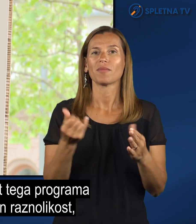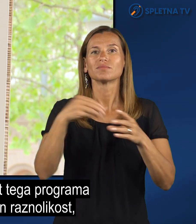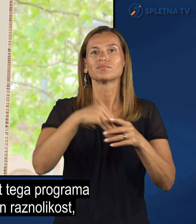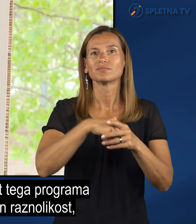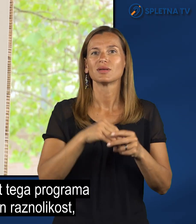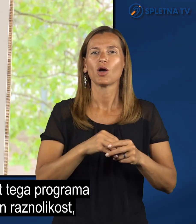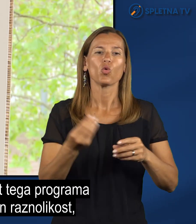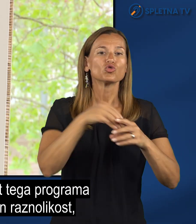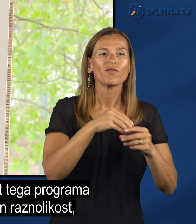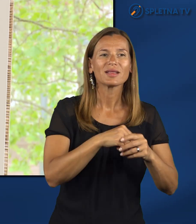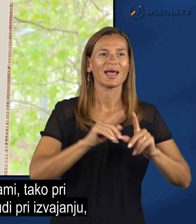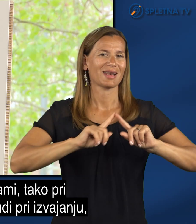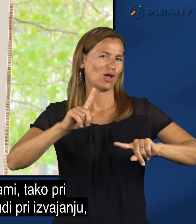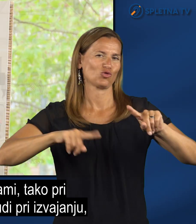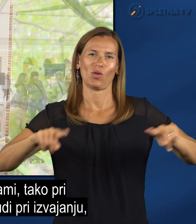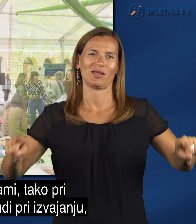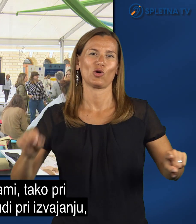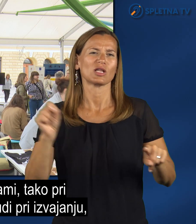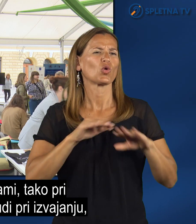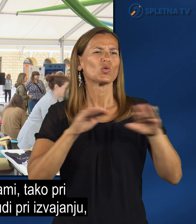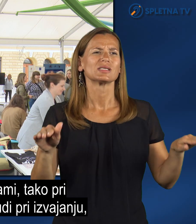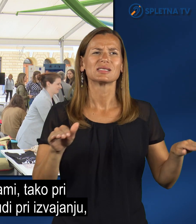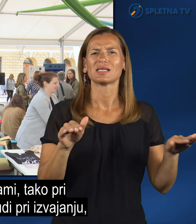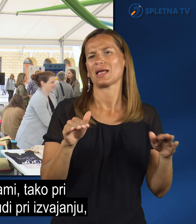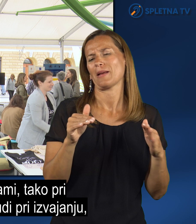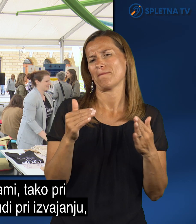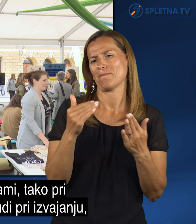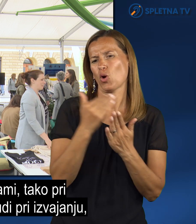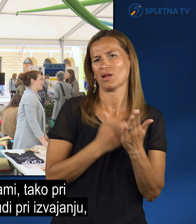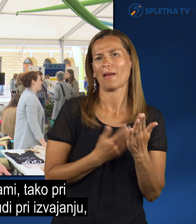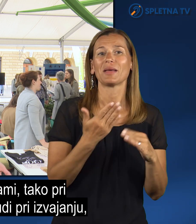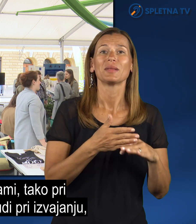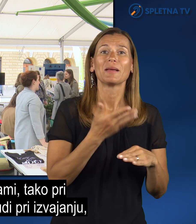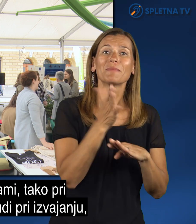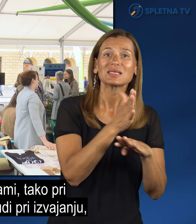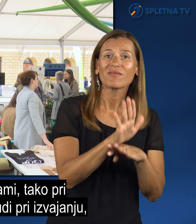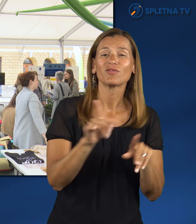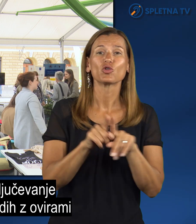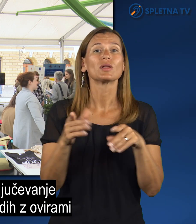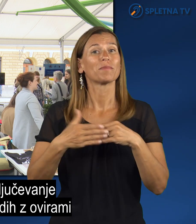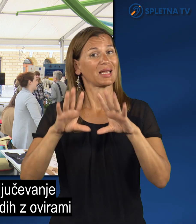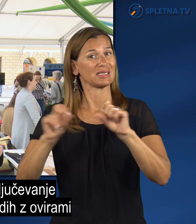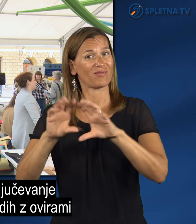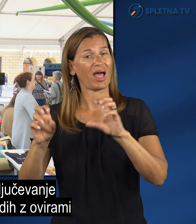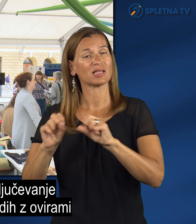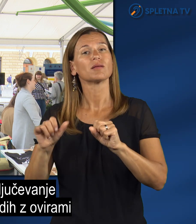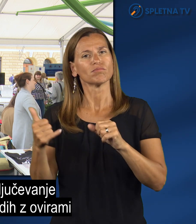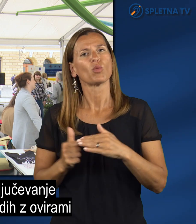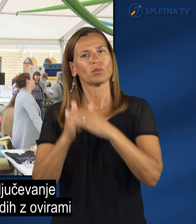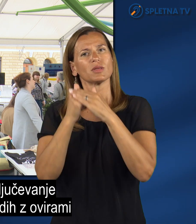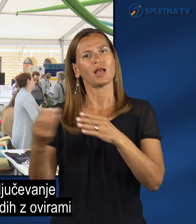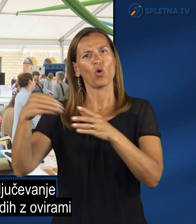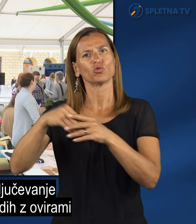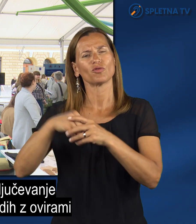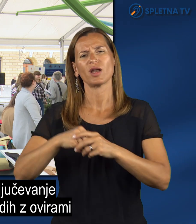je vključevanje in raznolikost. Zato vsi programi, tako pri predstavitvah in tudi pri izvajanju, pravzaprav